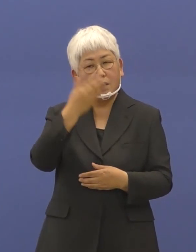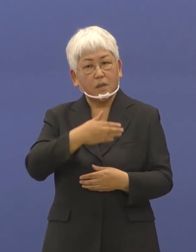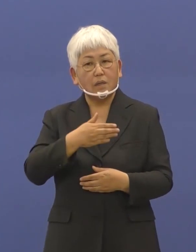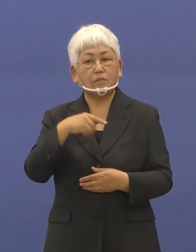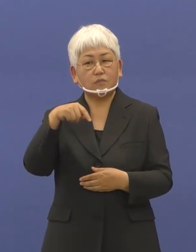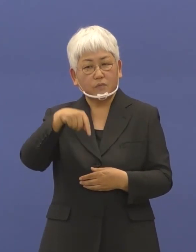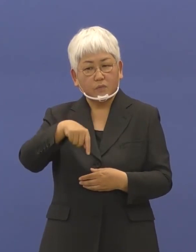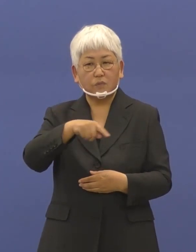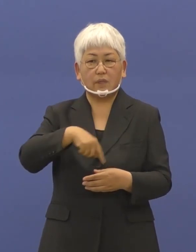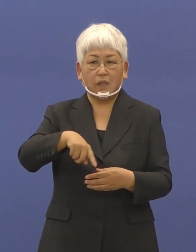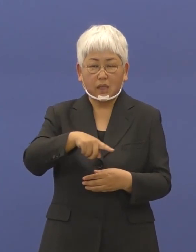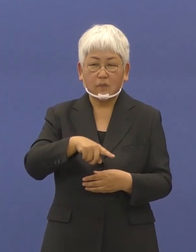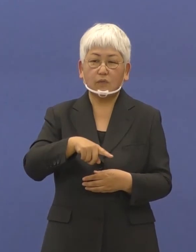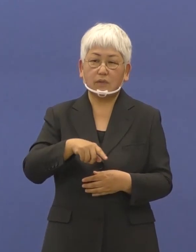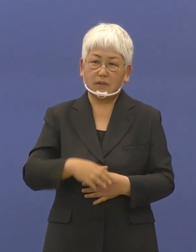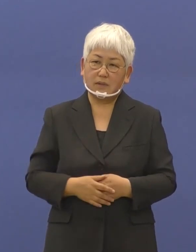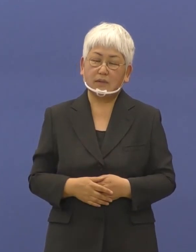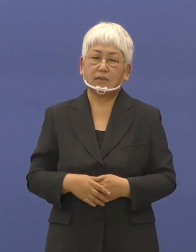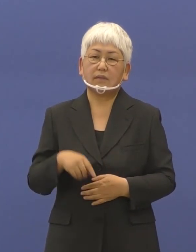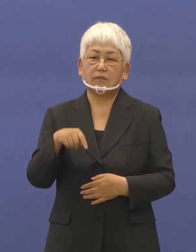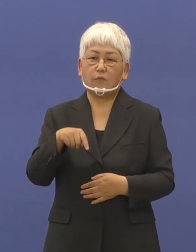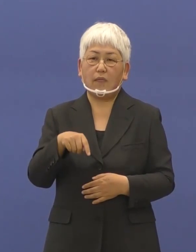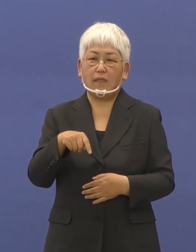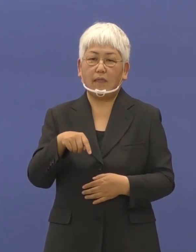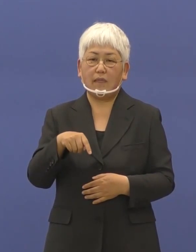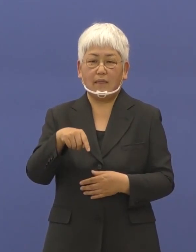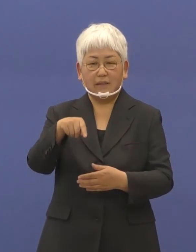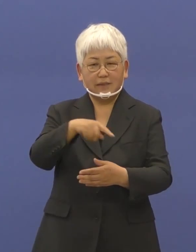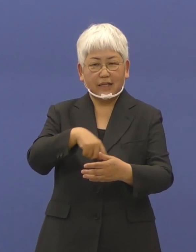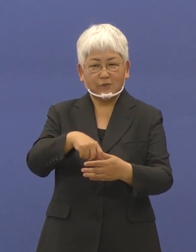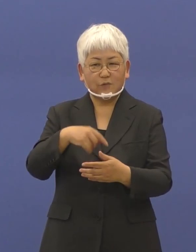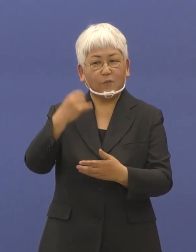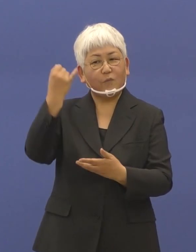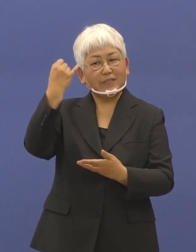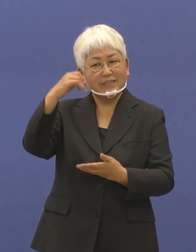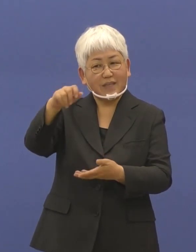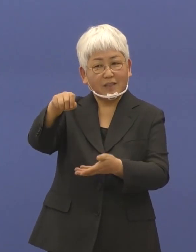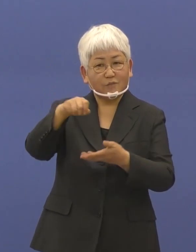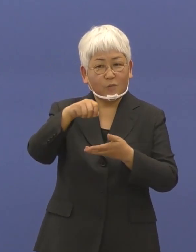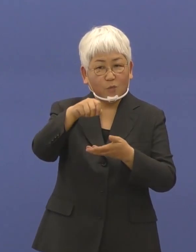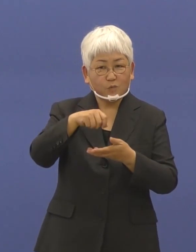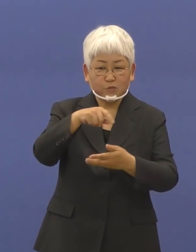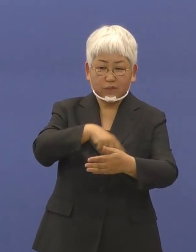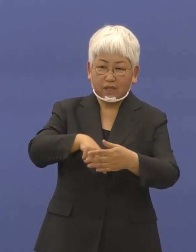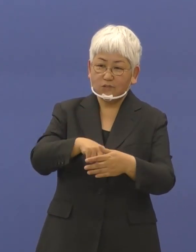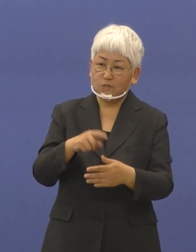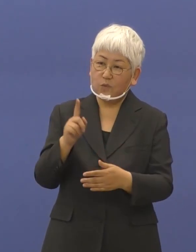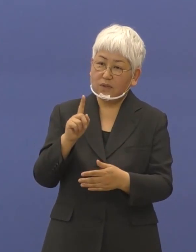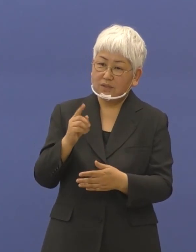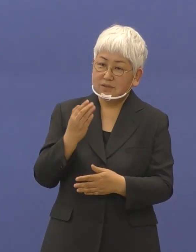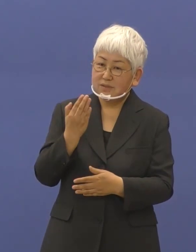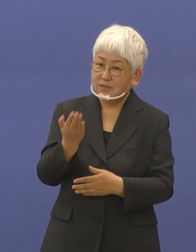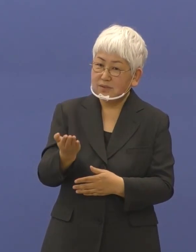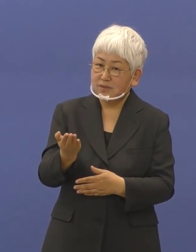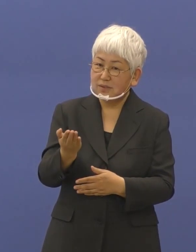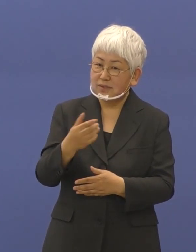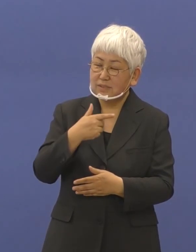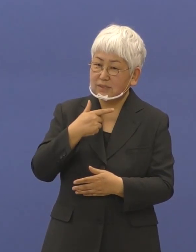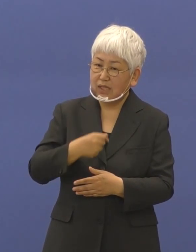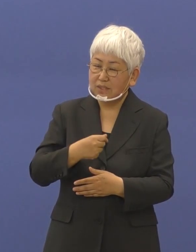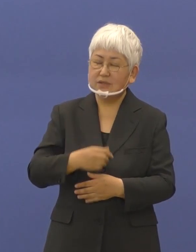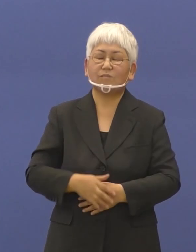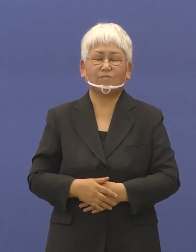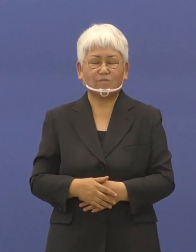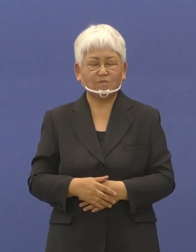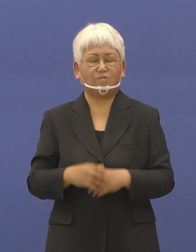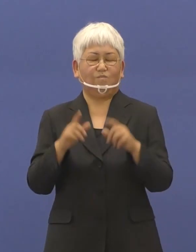が、いろんな声は例えば どういったこうご意見が知事のもとには届いているんでしょうか。 そうですね、そこはちょっとこうその人との関